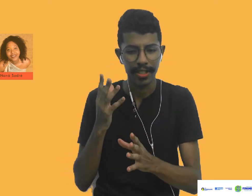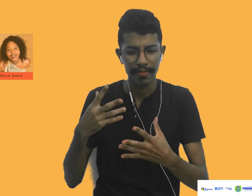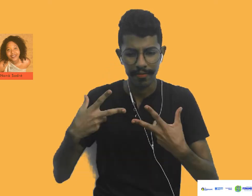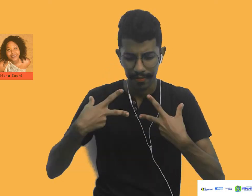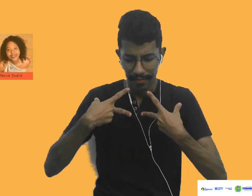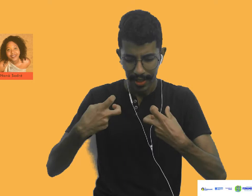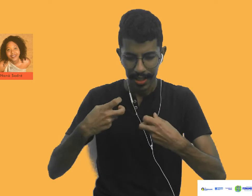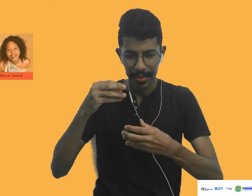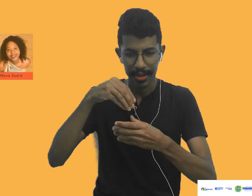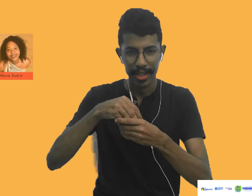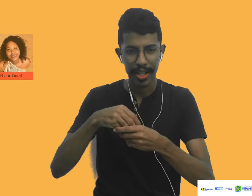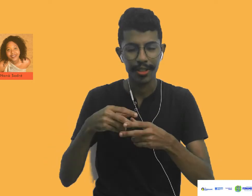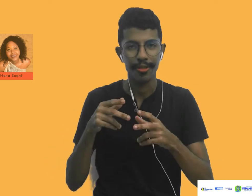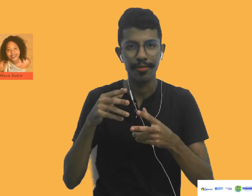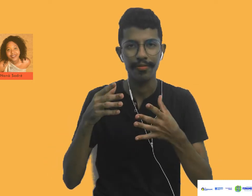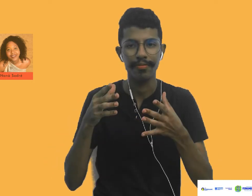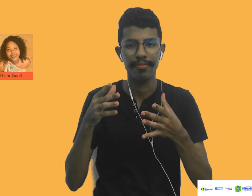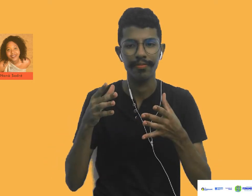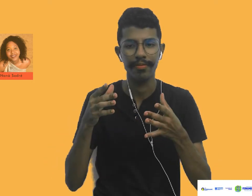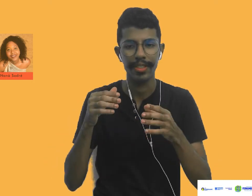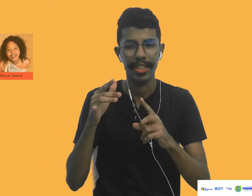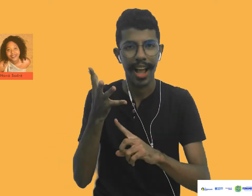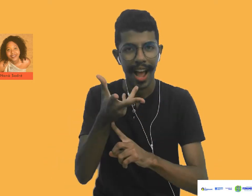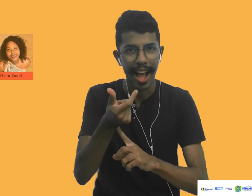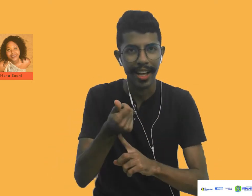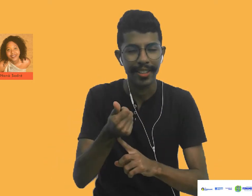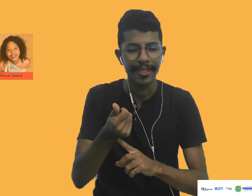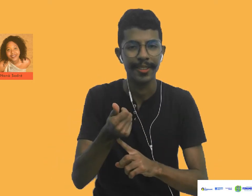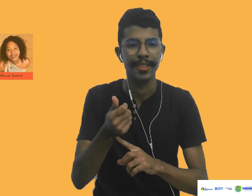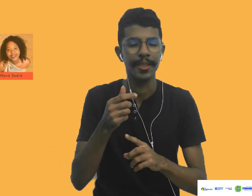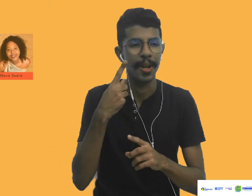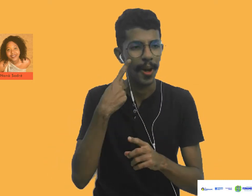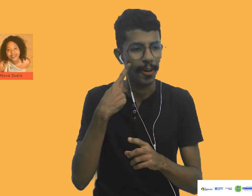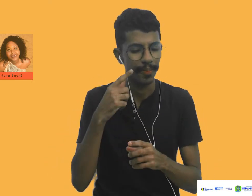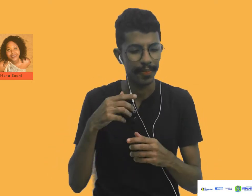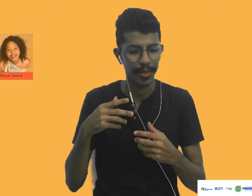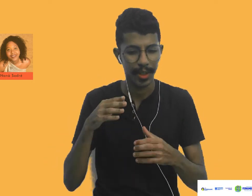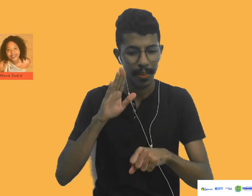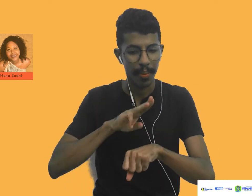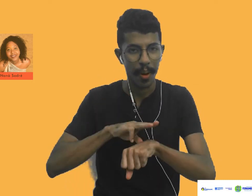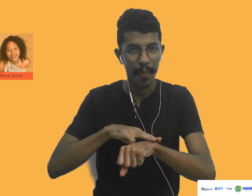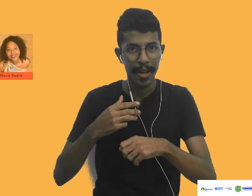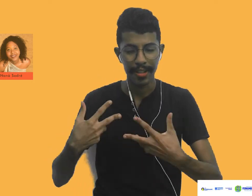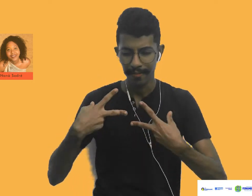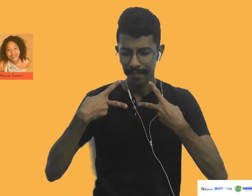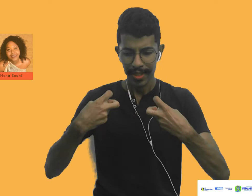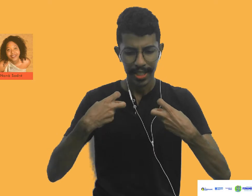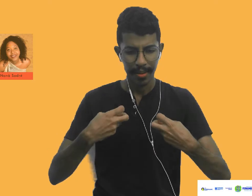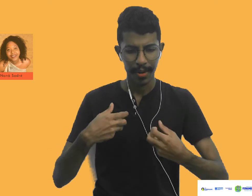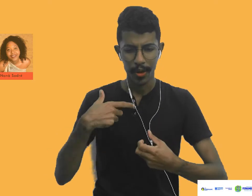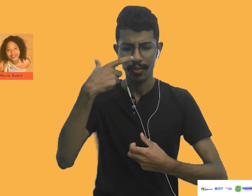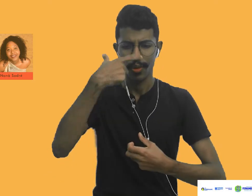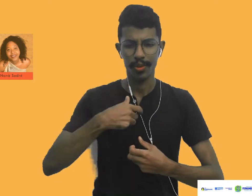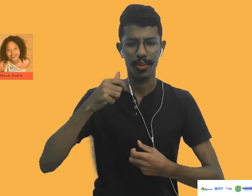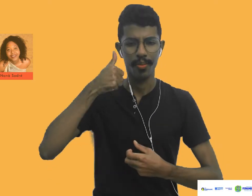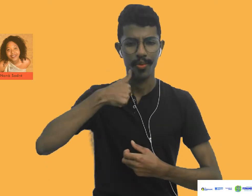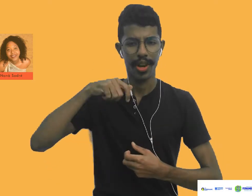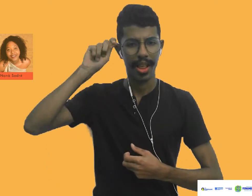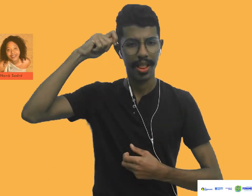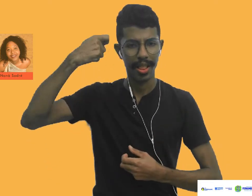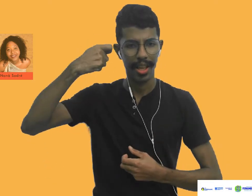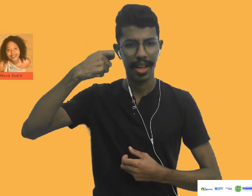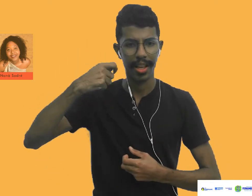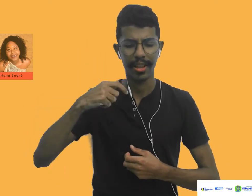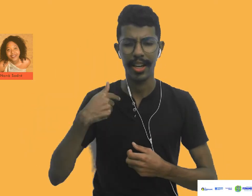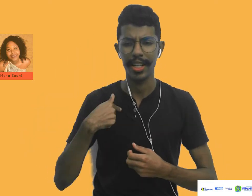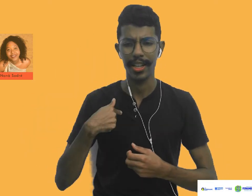descobriu dentro dessa potência artística. Então, A partir do momento que eu me descobri como pessoa,